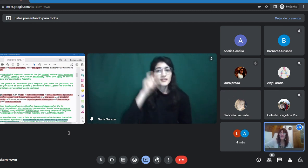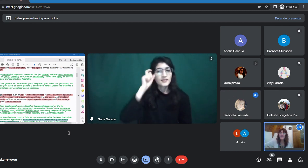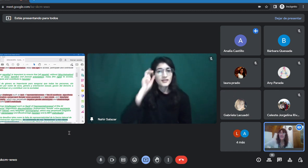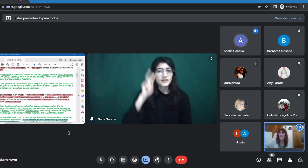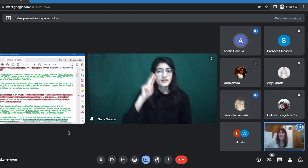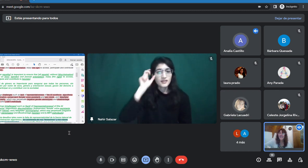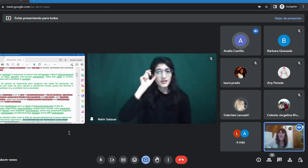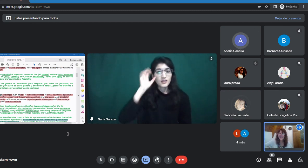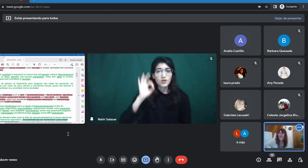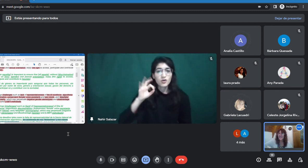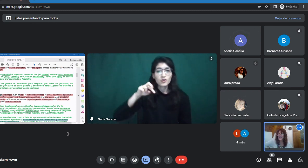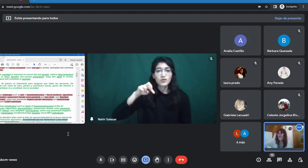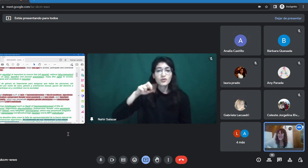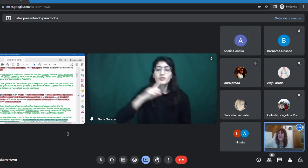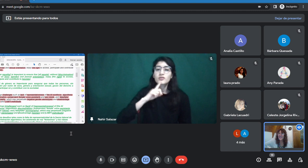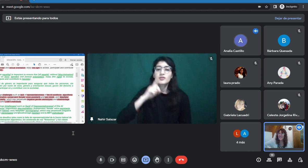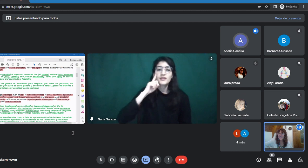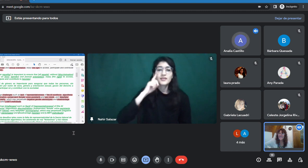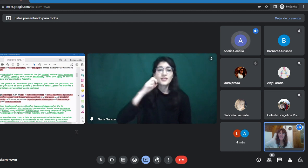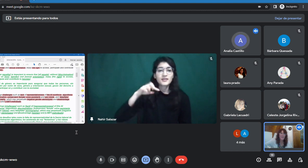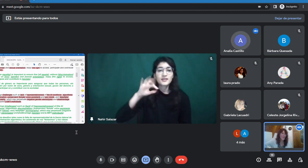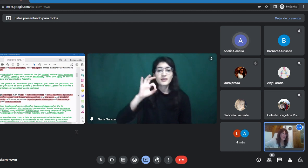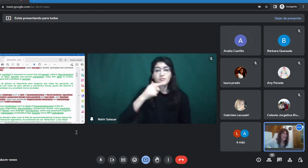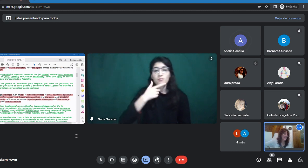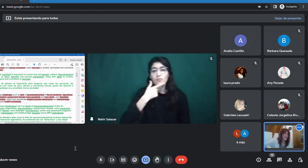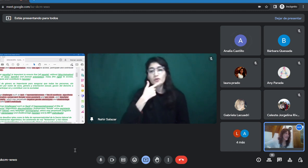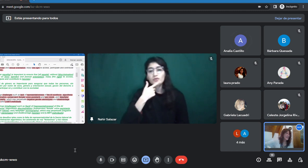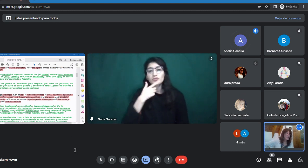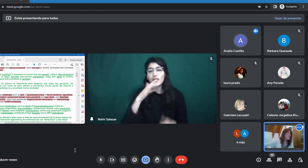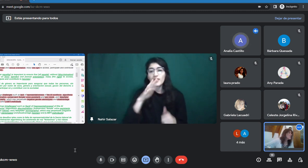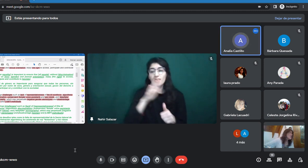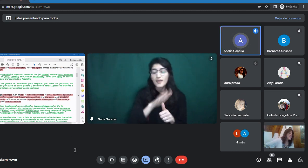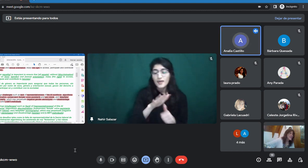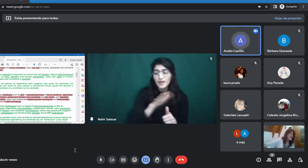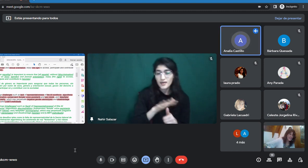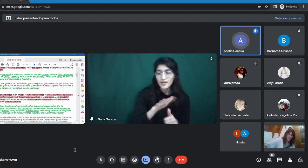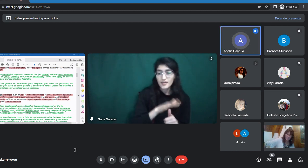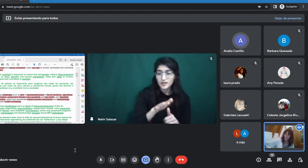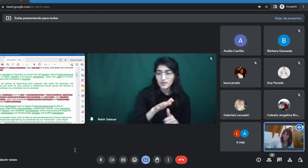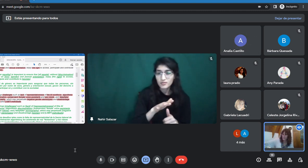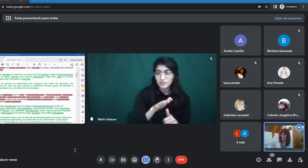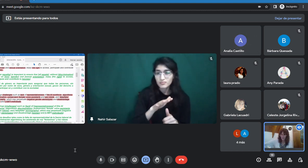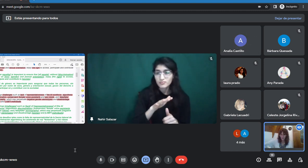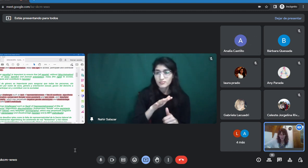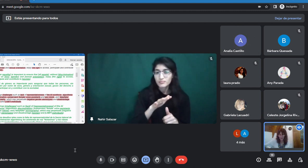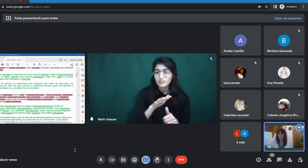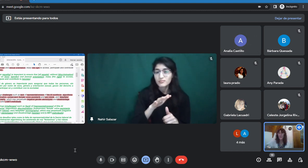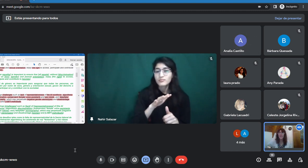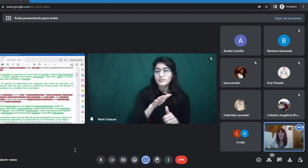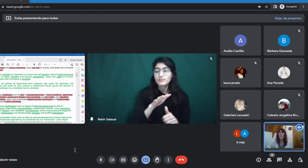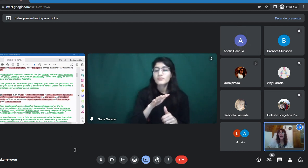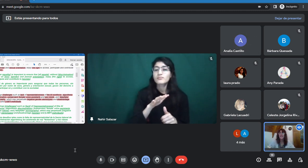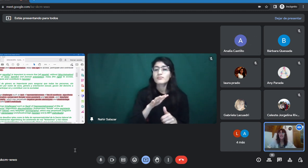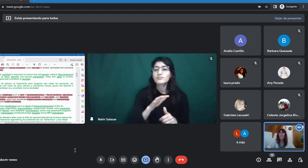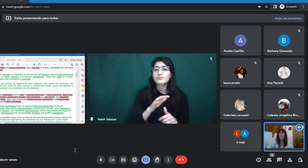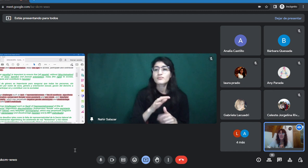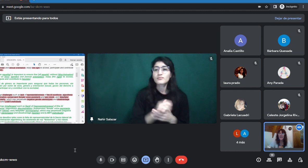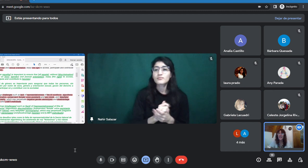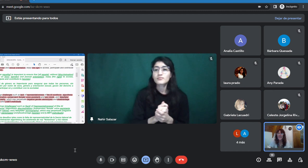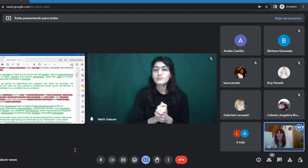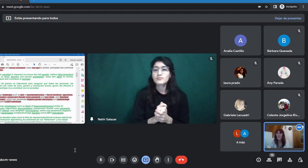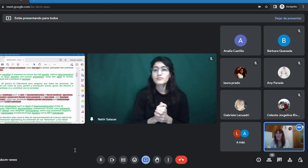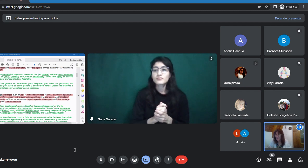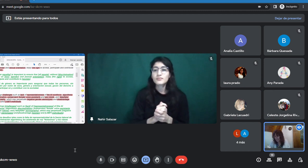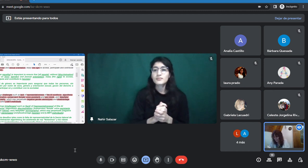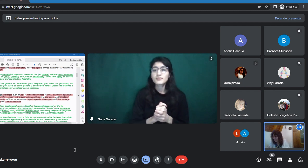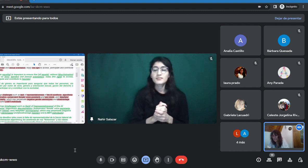Acá acá adelante se me borró. No, no, está bien. Yo estoy mirando para corregir después antes de publicarla.